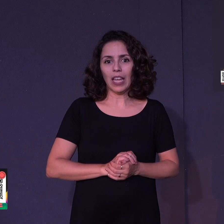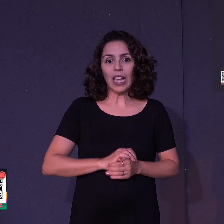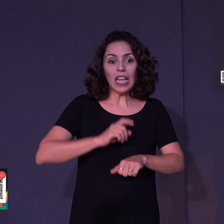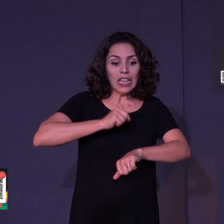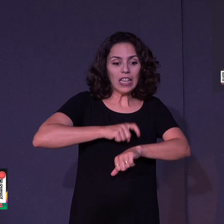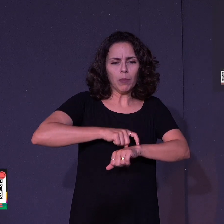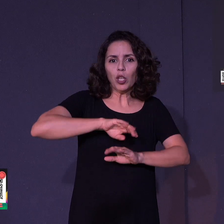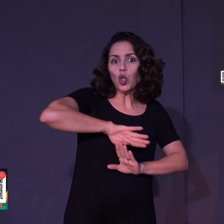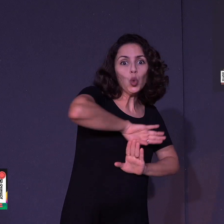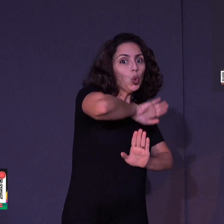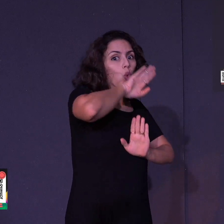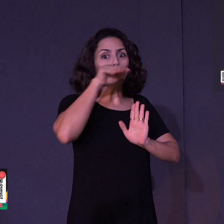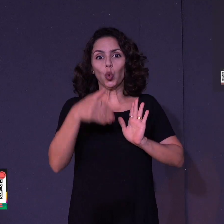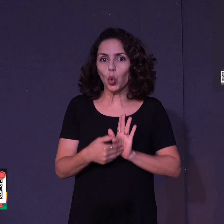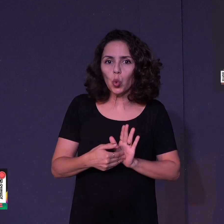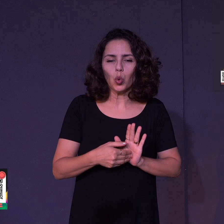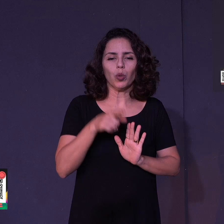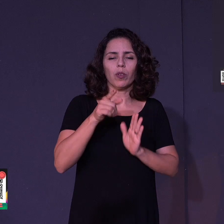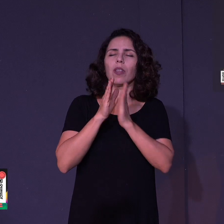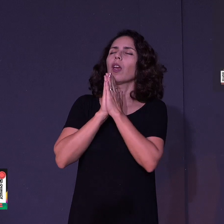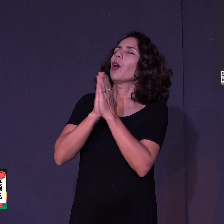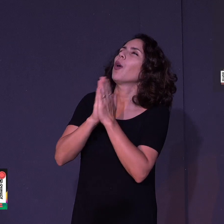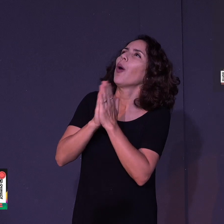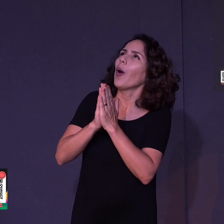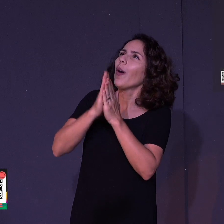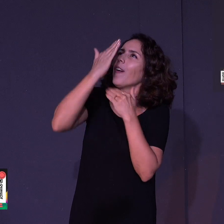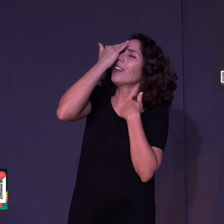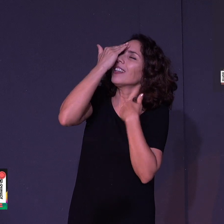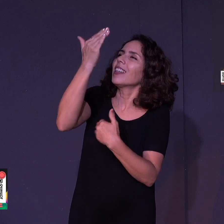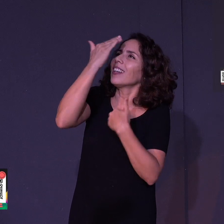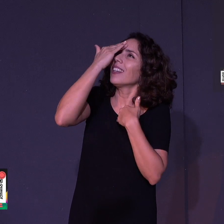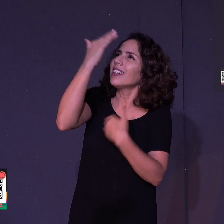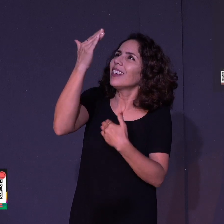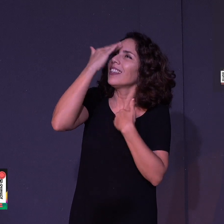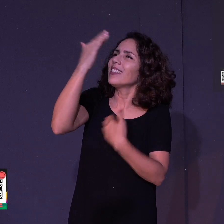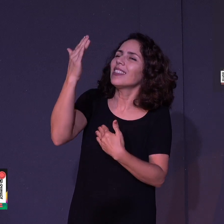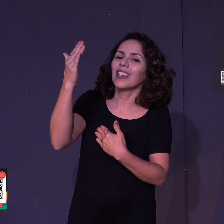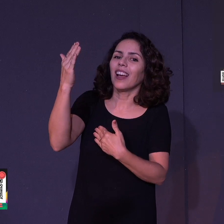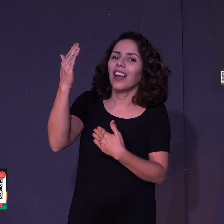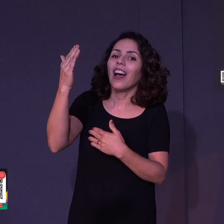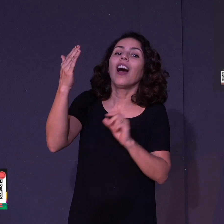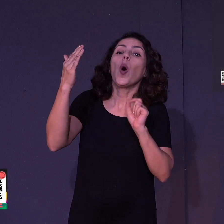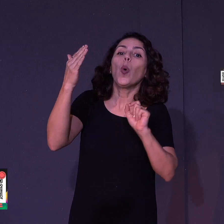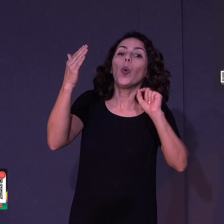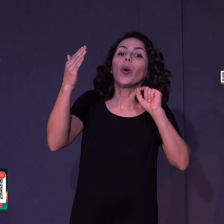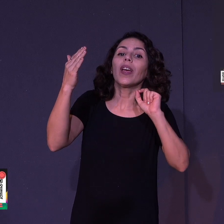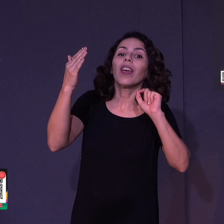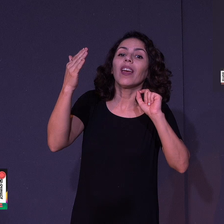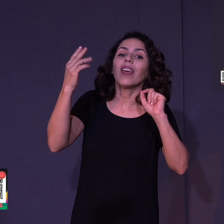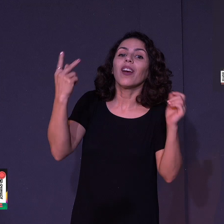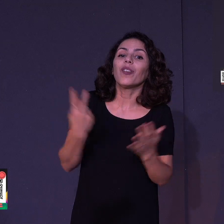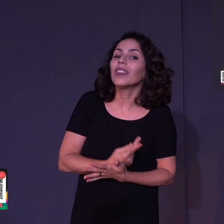graças, apresente os seus pedidos a Deus. E a paz de Deus, que excede todo entendimento, guardará os seus